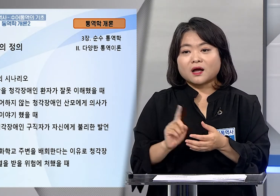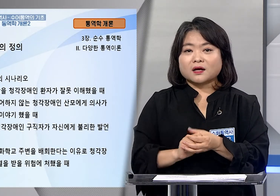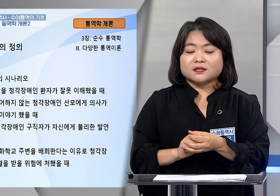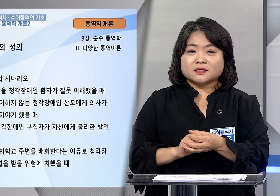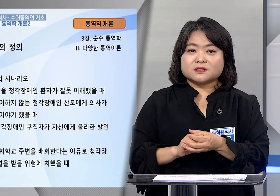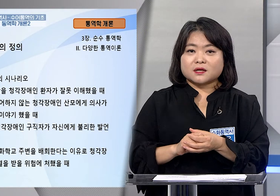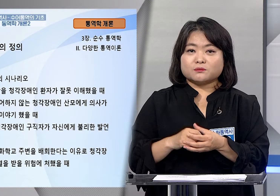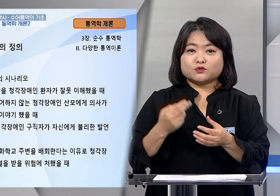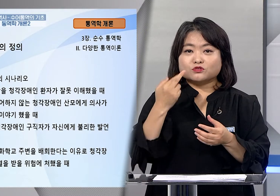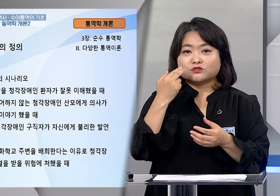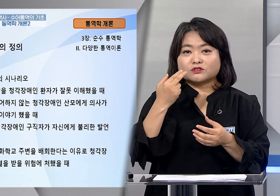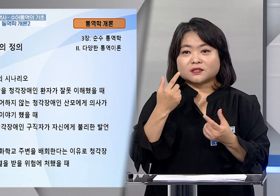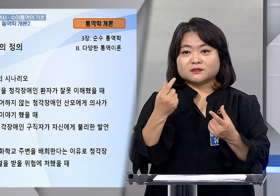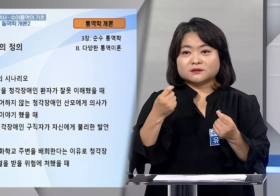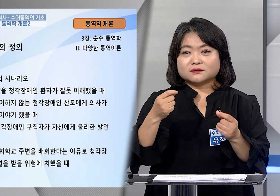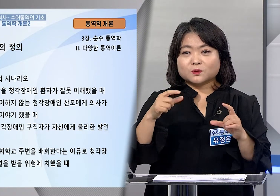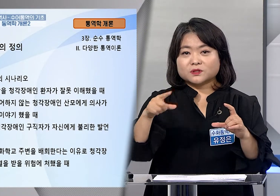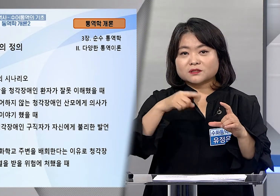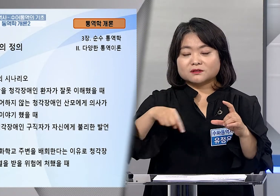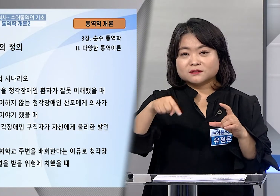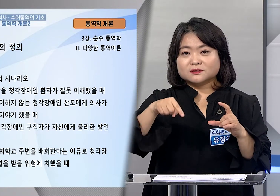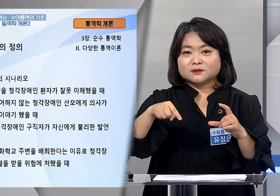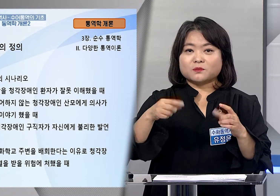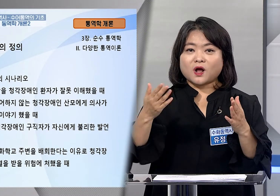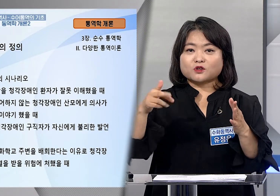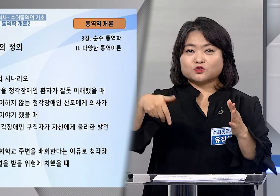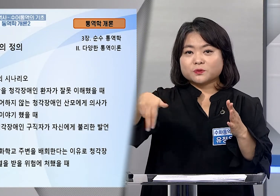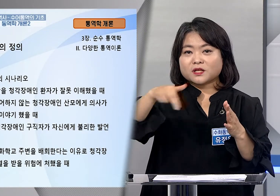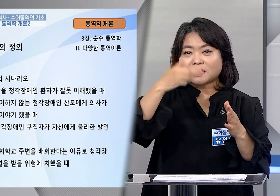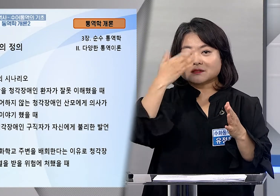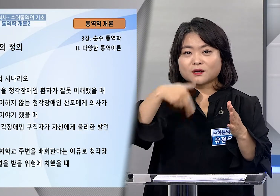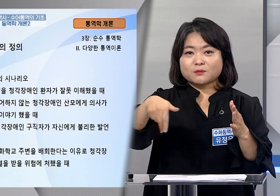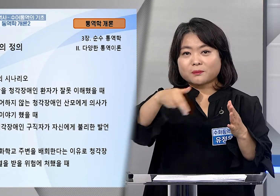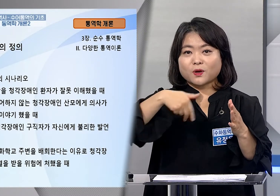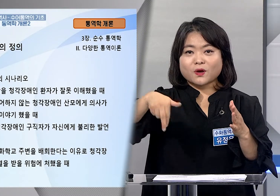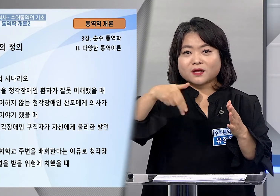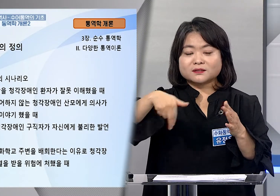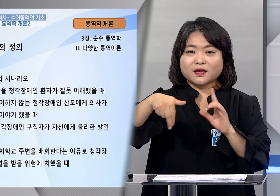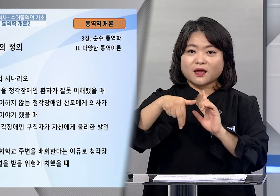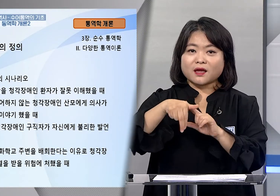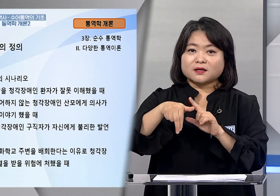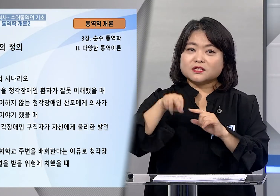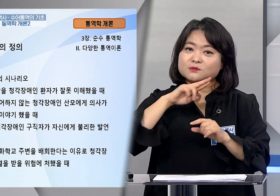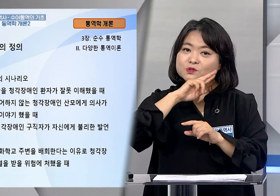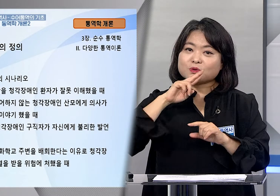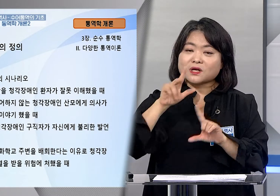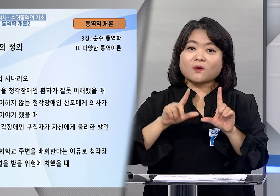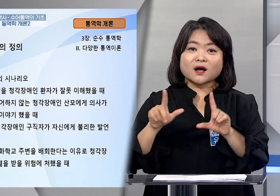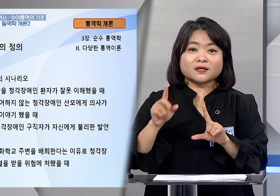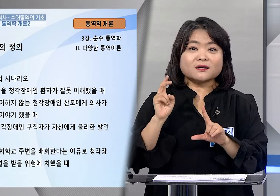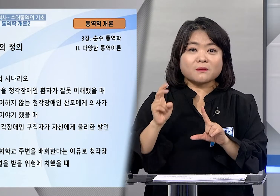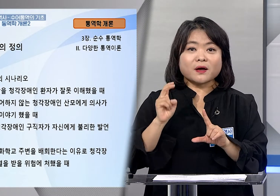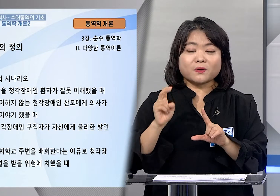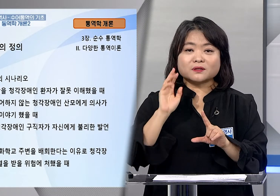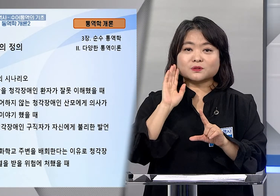이제 미국 같은 곳에서는 뭔가 학교 주변에 낯선 사람을 막 배회하는 게 의심스러운 상황인가 봐요. 그래서